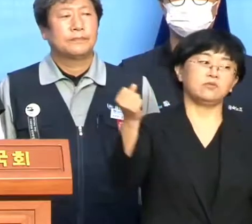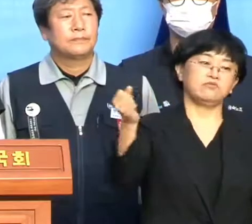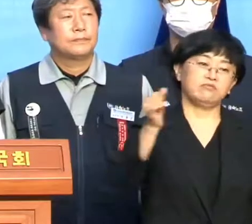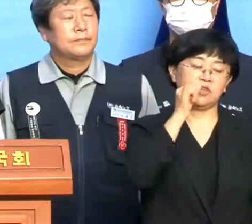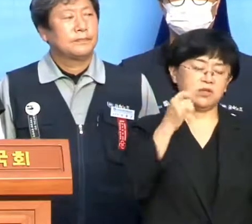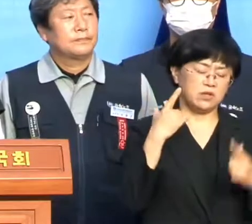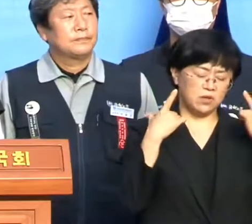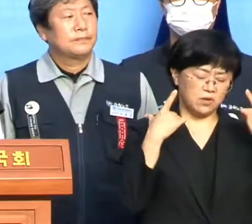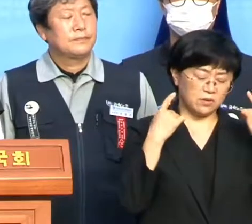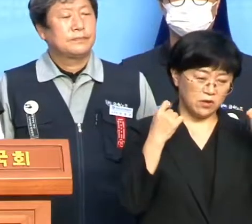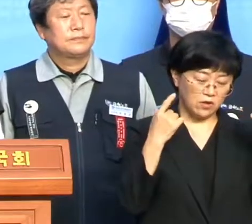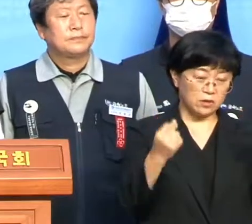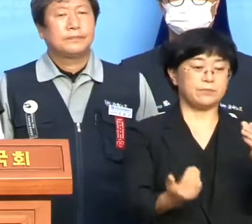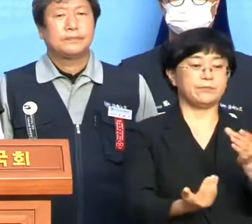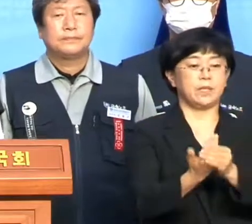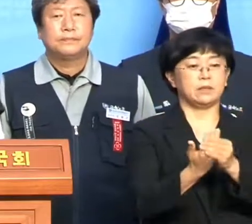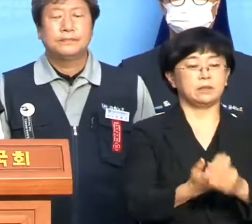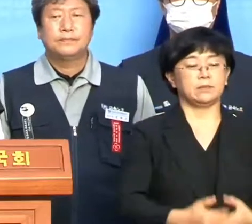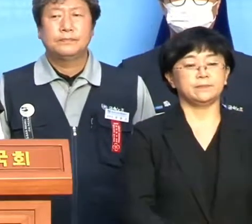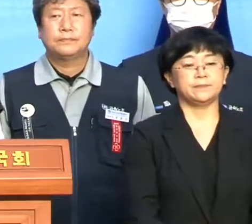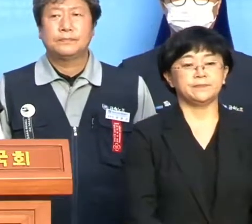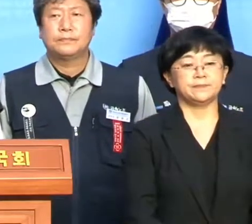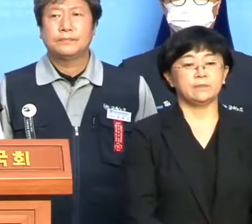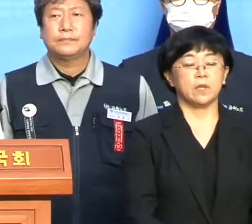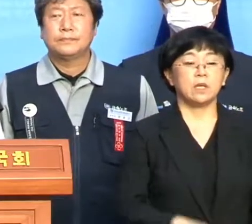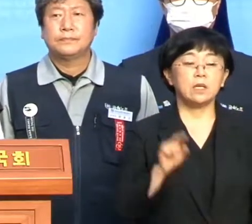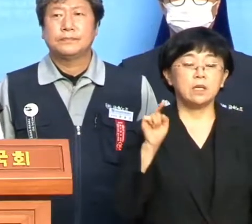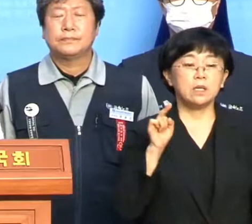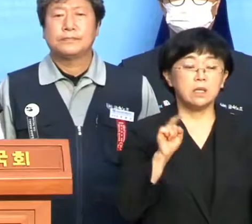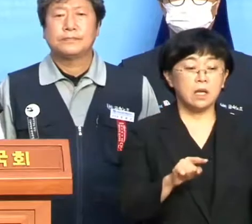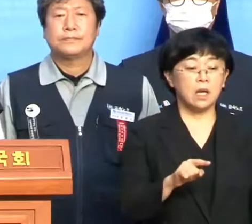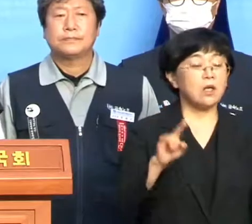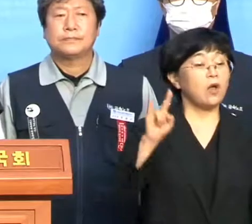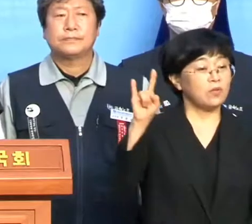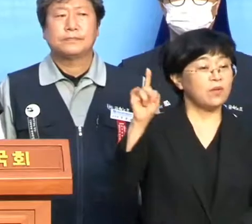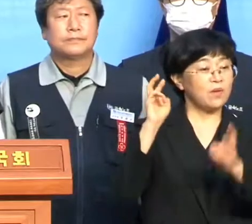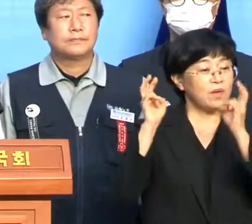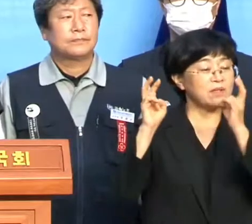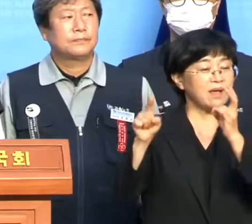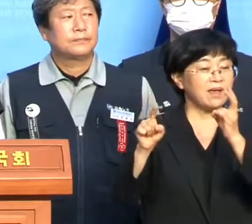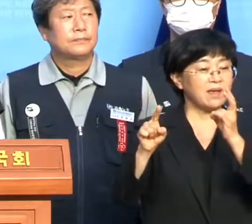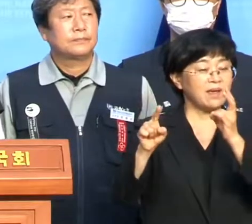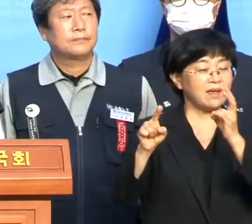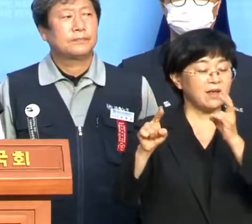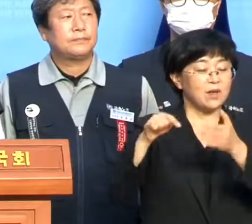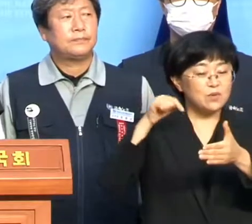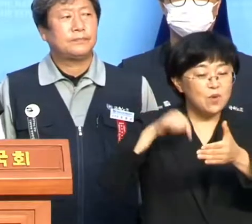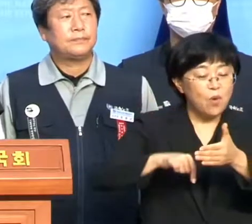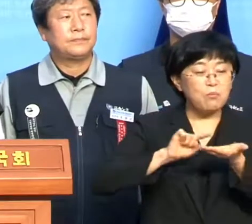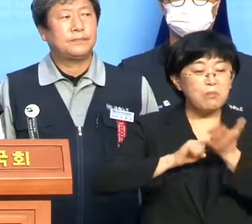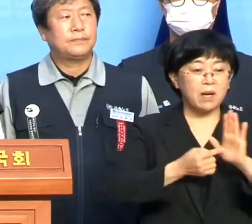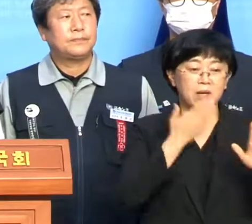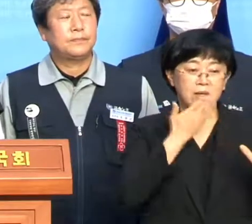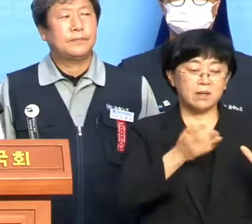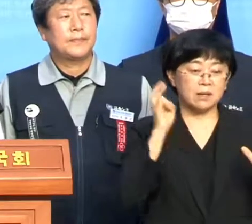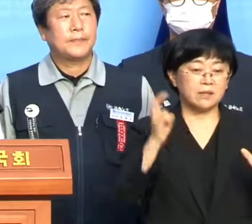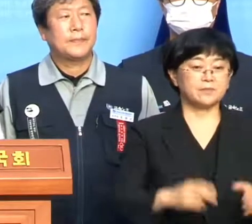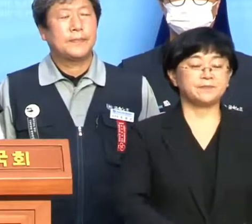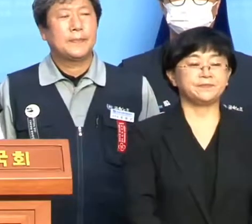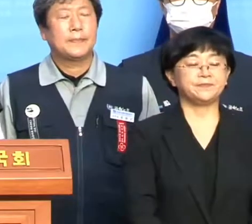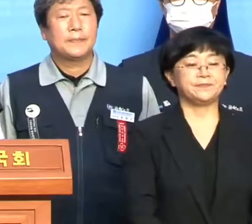여전히 일어나고 있습니다 이것이 바로 현대중공업의 민낯이 아닌가 생각합니다